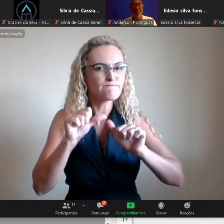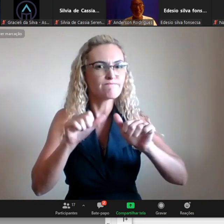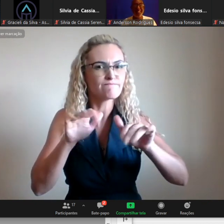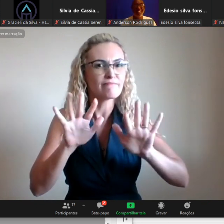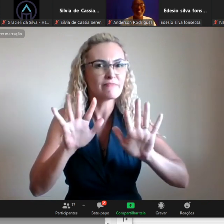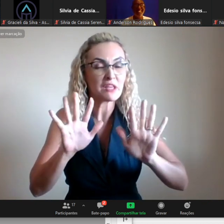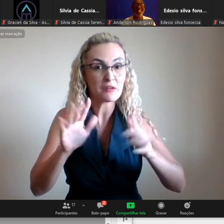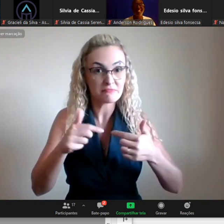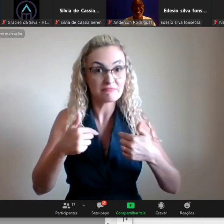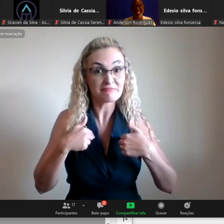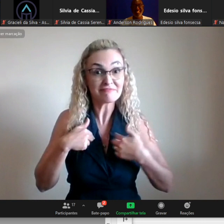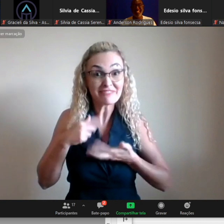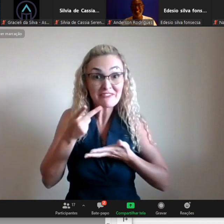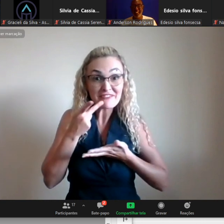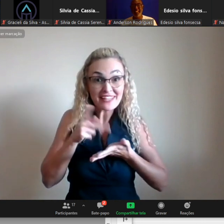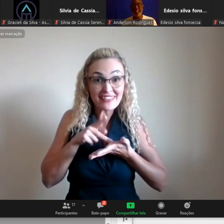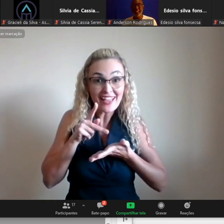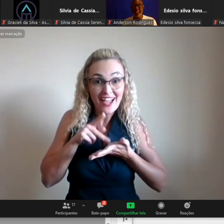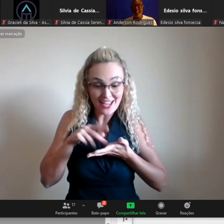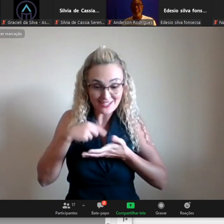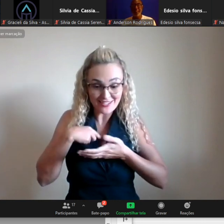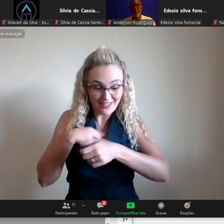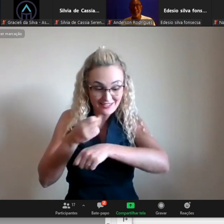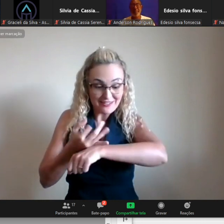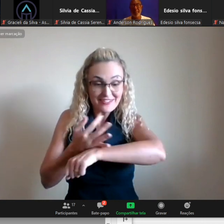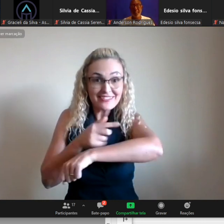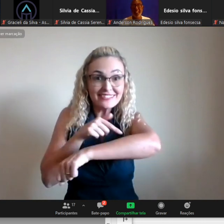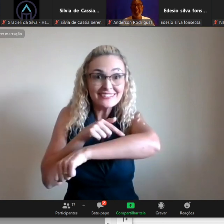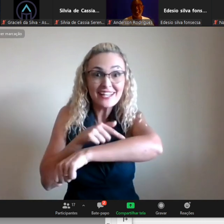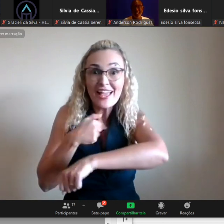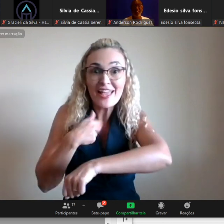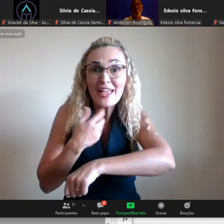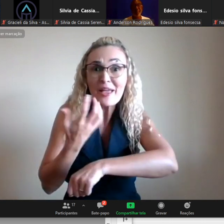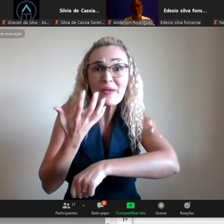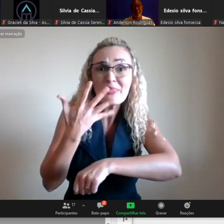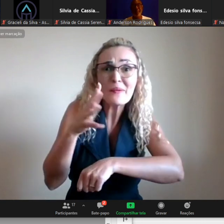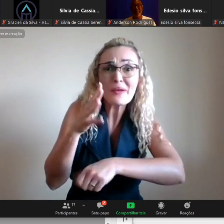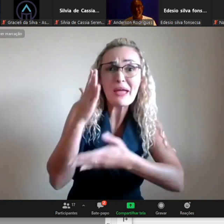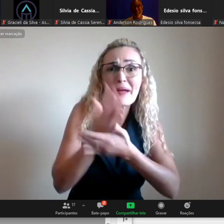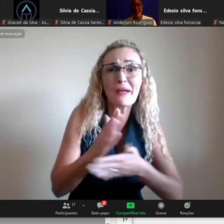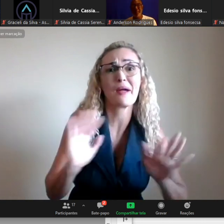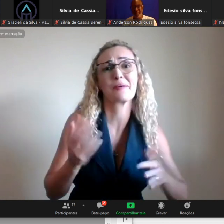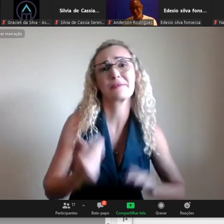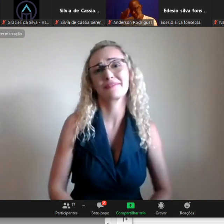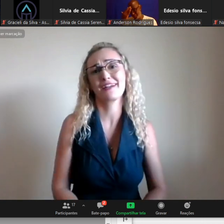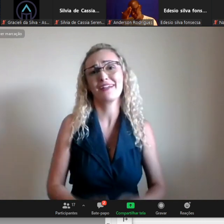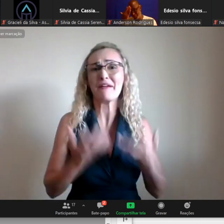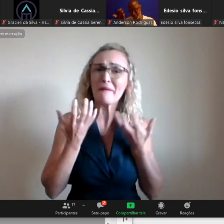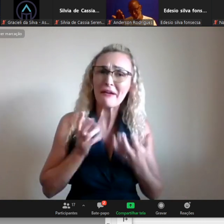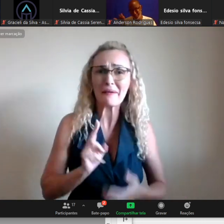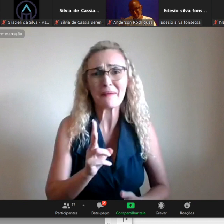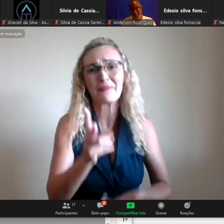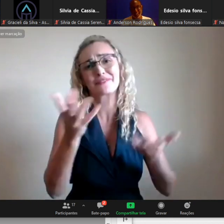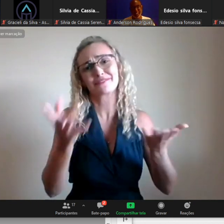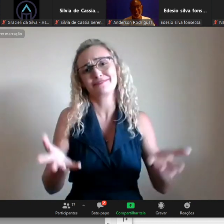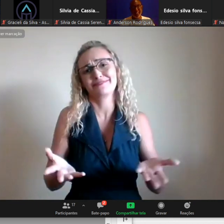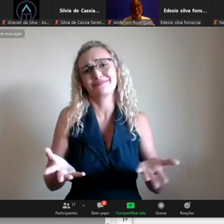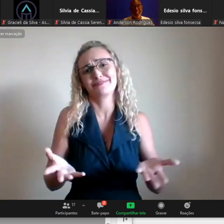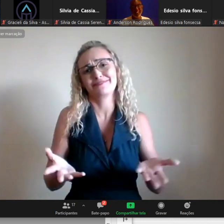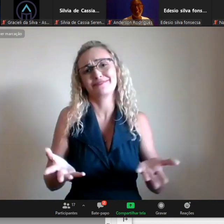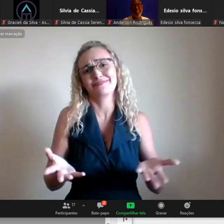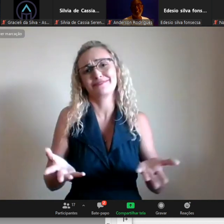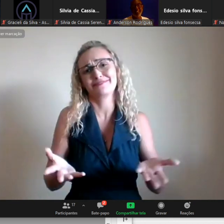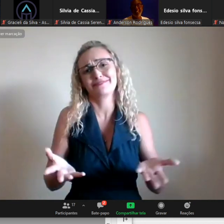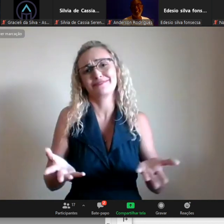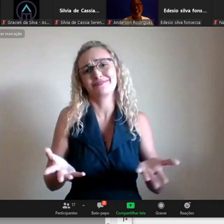assim, de ouvir vocês falando assim. Eu não queria encerrar a sessão, mas eu vou terminar com as palavras da Mariana aqui, que ela